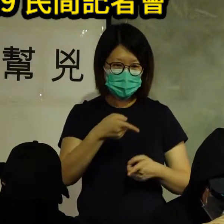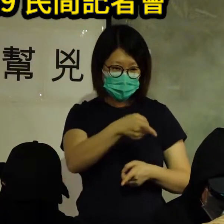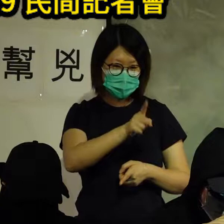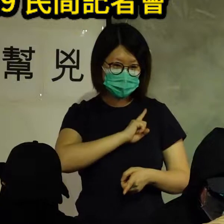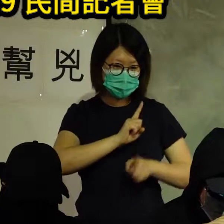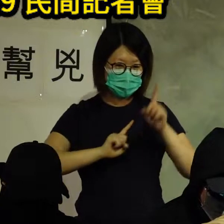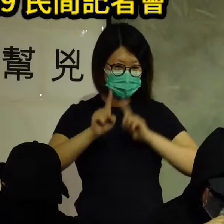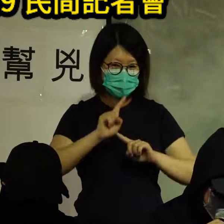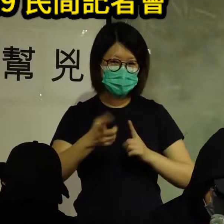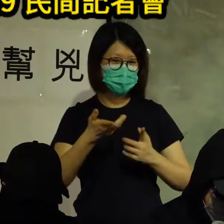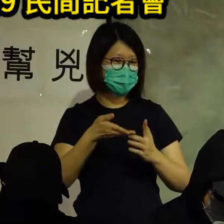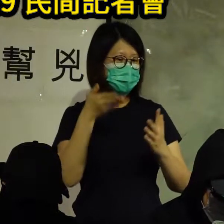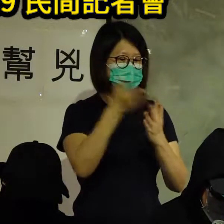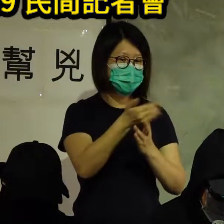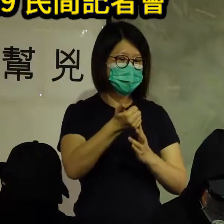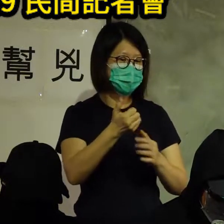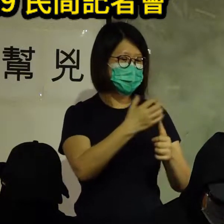線